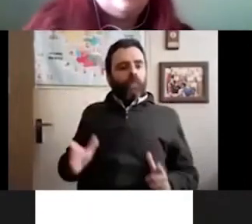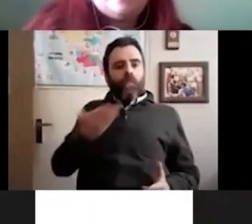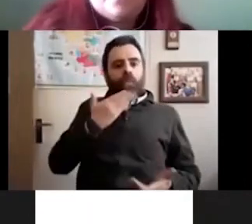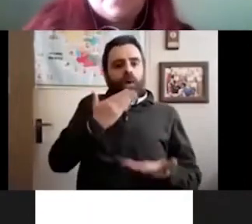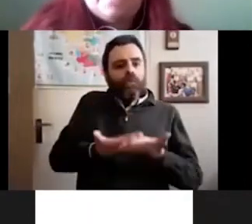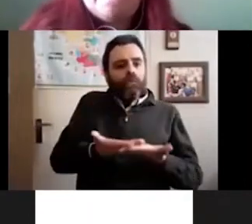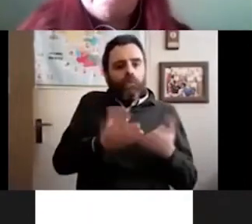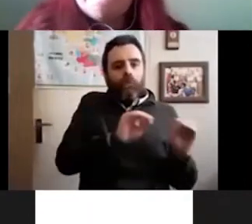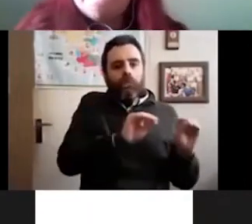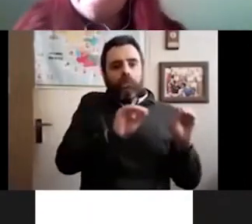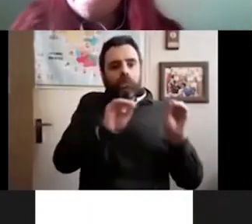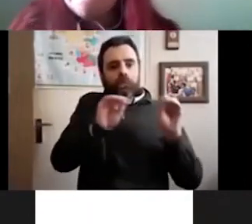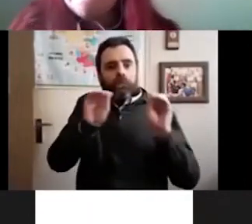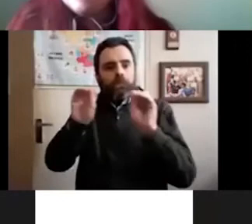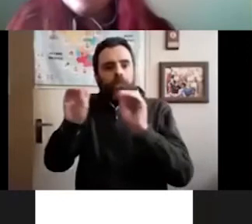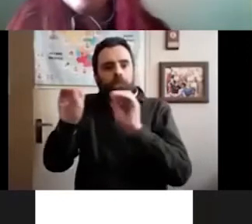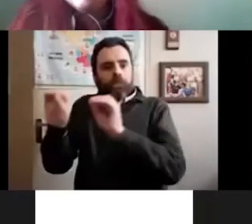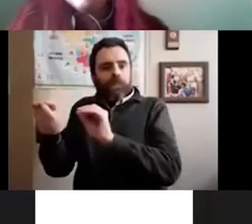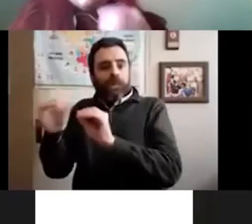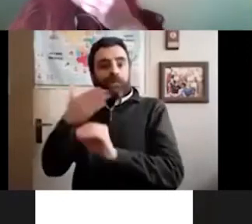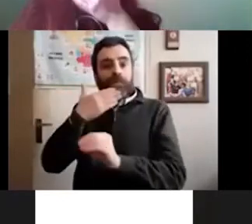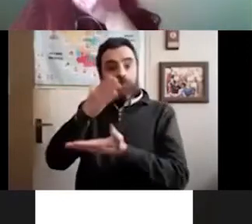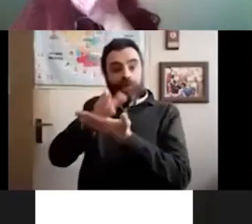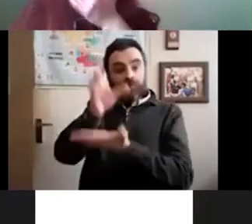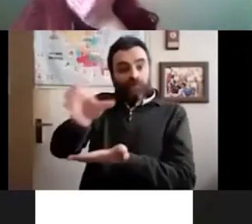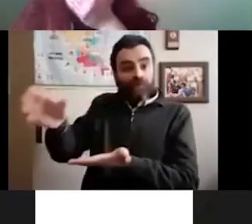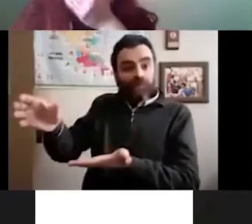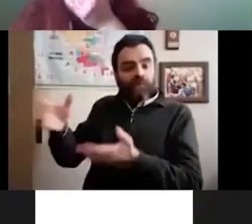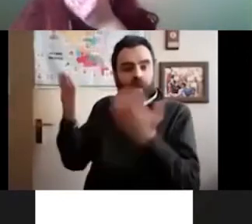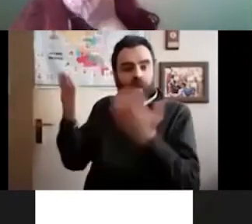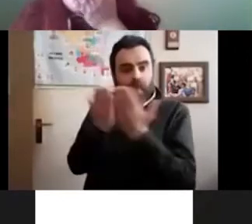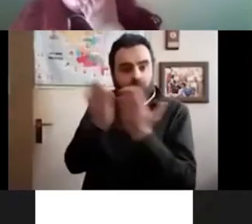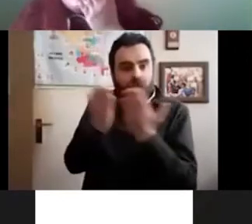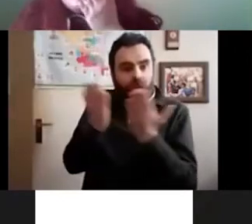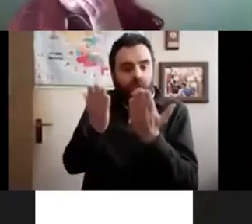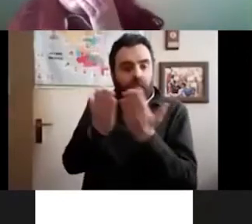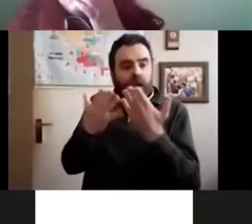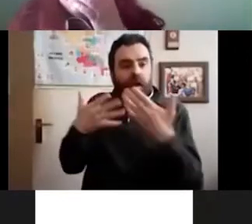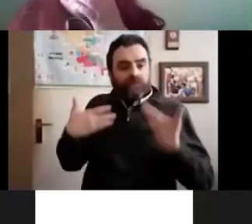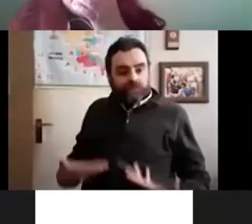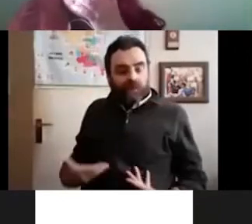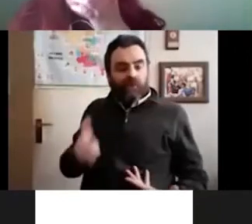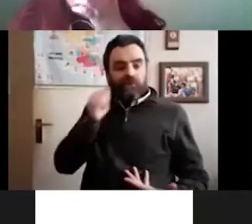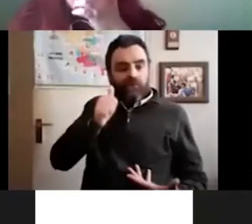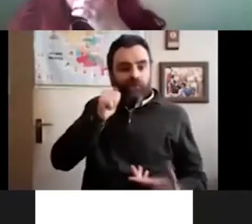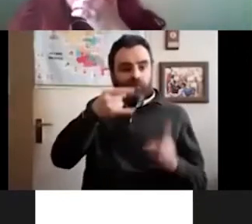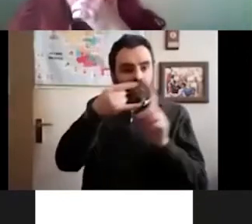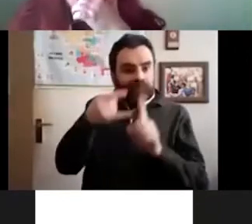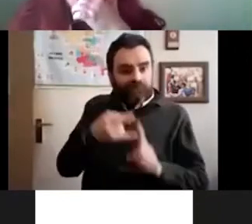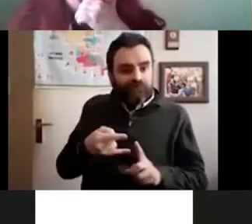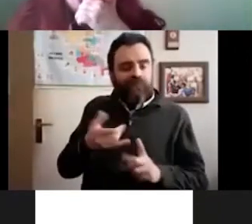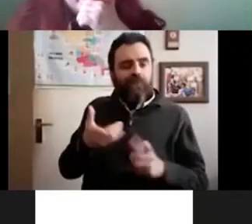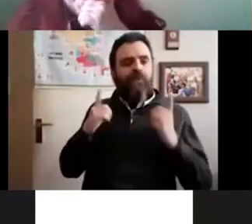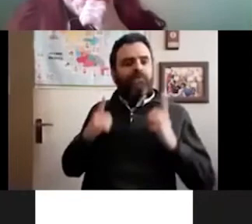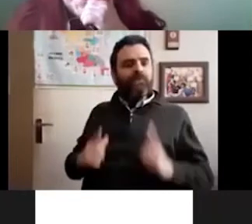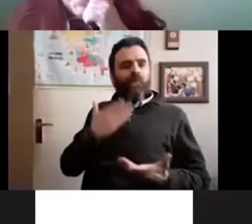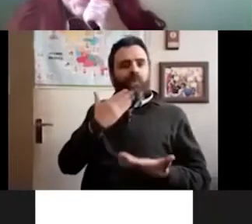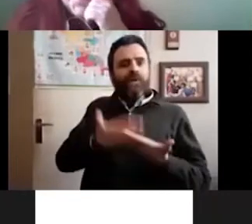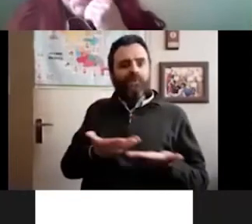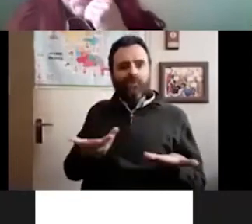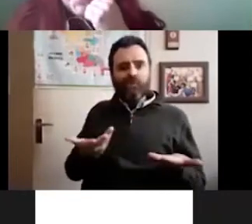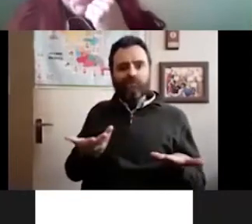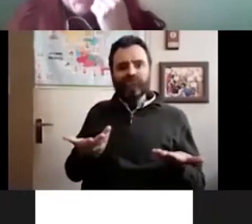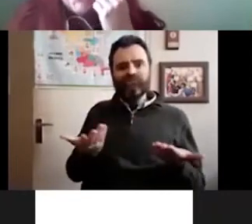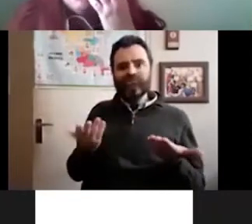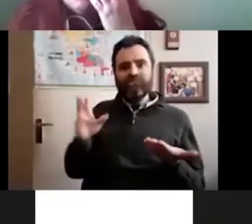Estuvimos pensando cuándo tenemos vacaciones, cuándo tenemos un descanso, porque los estudiantes también están cansados